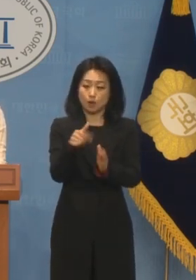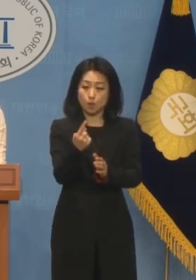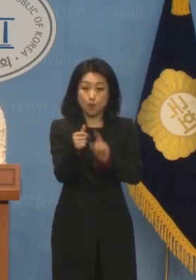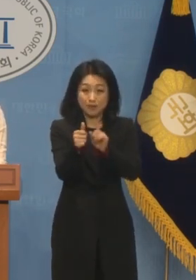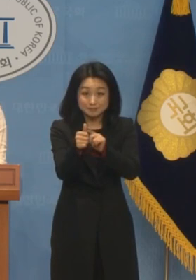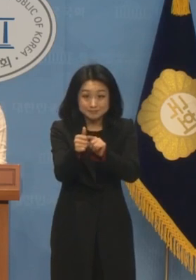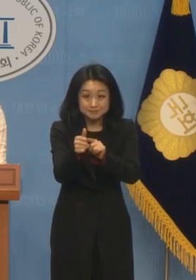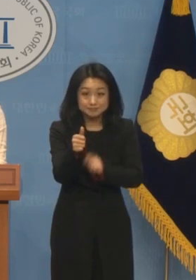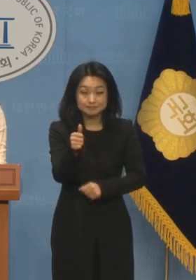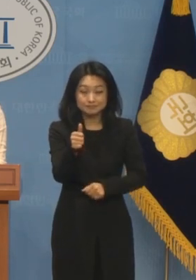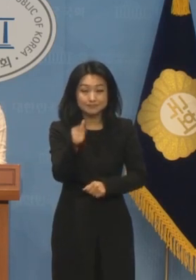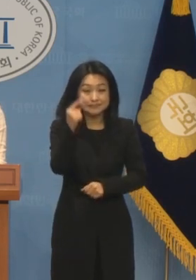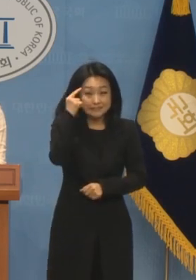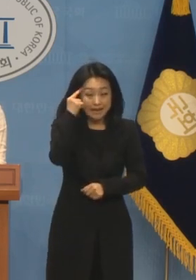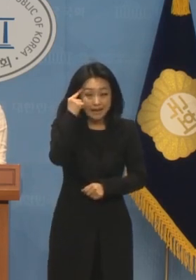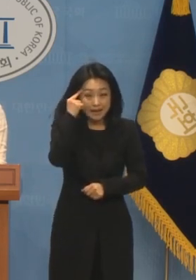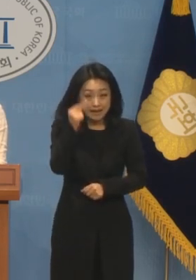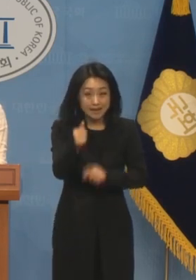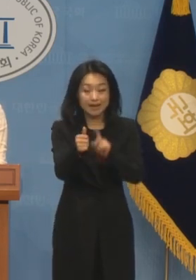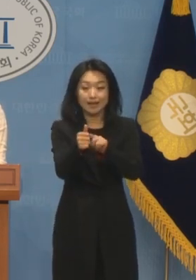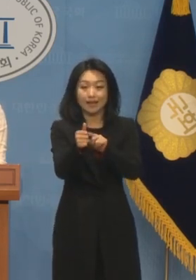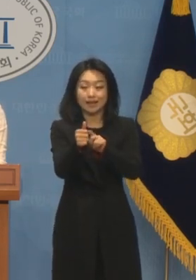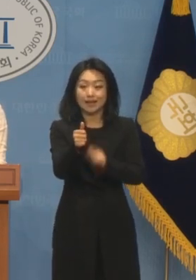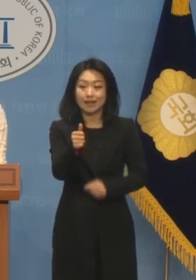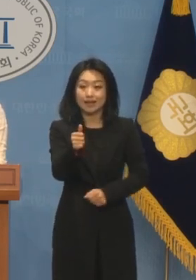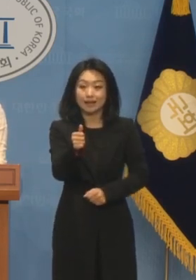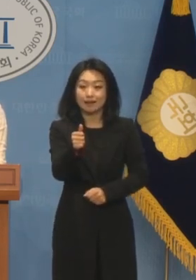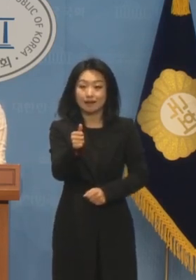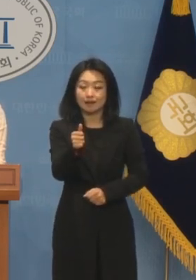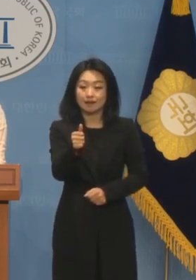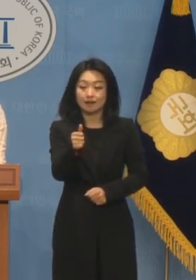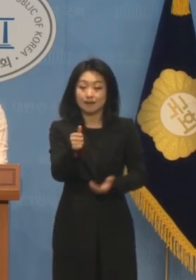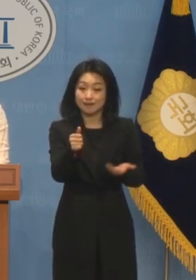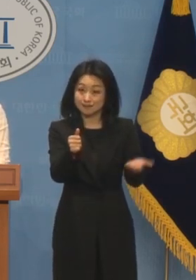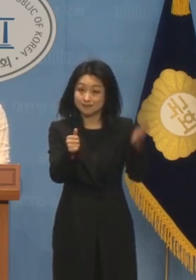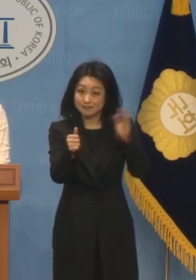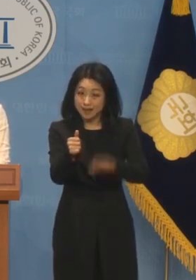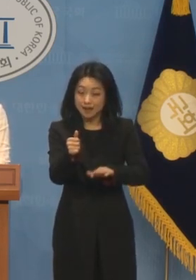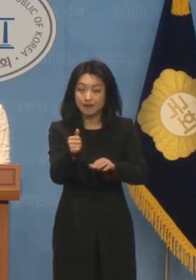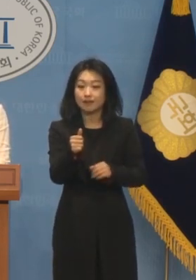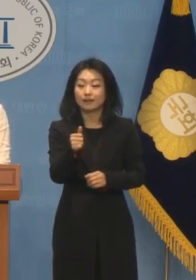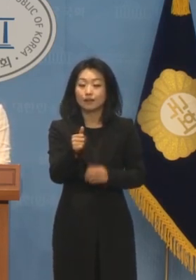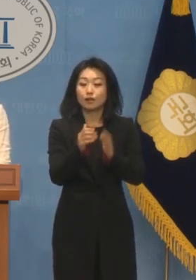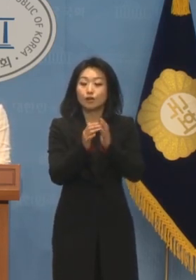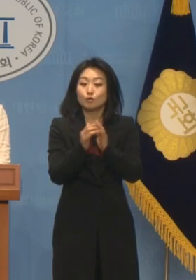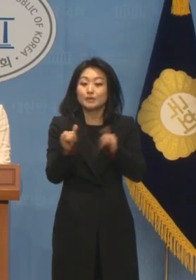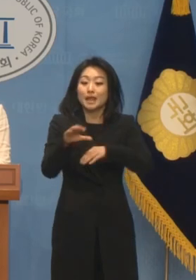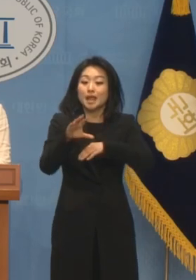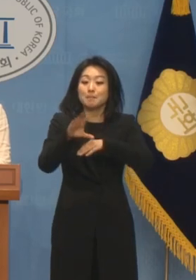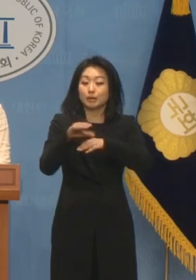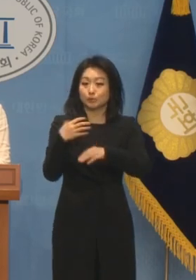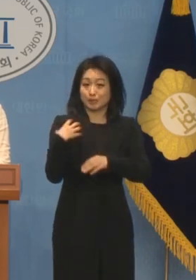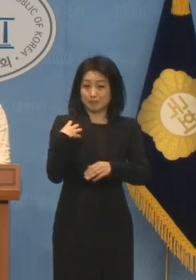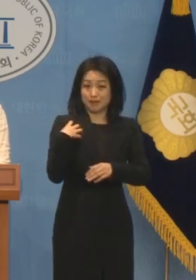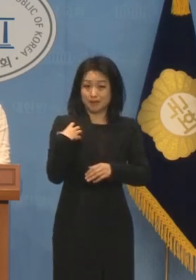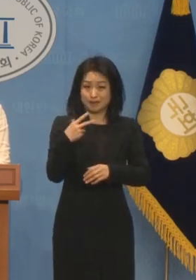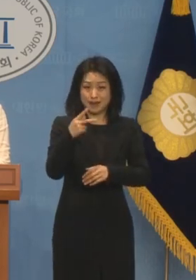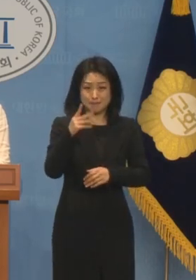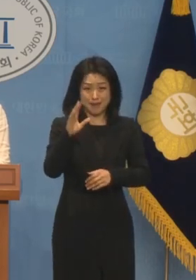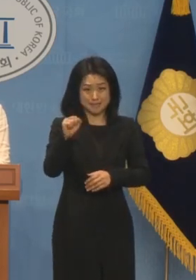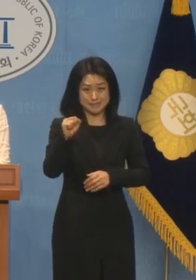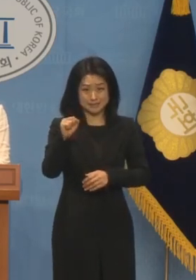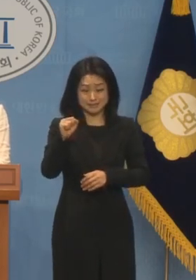생각하는 것은 무방합니다. 그런데 정권의 방송이 아니라 국민의 방송에서 그래서는 안